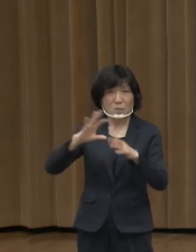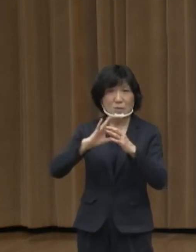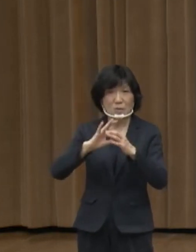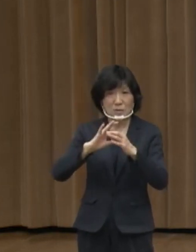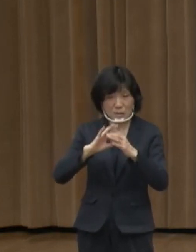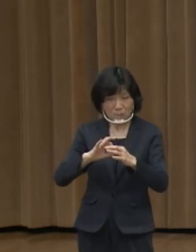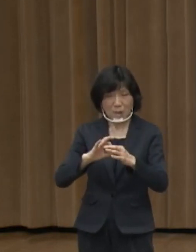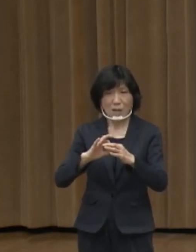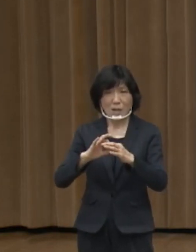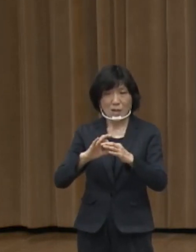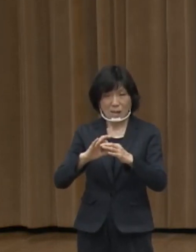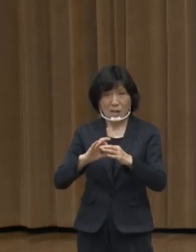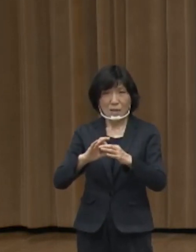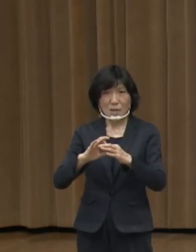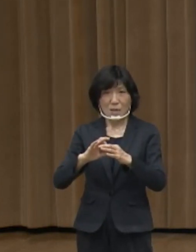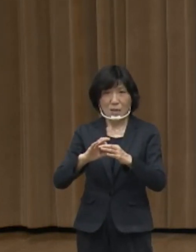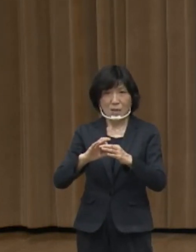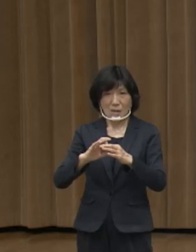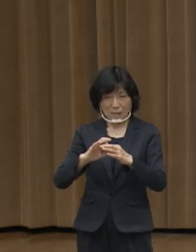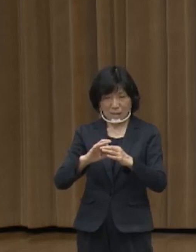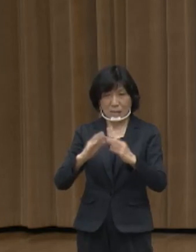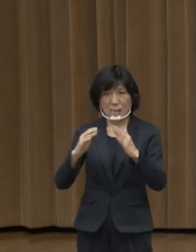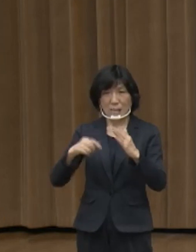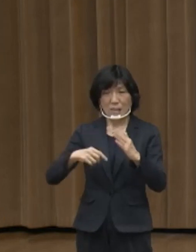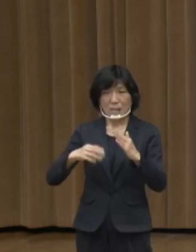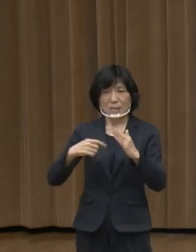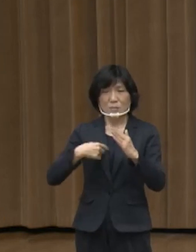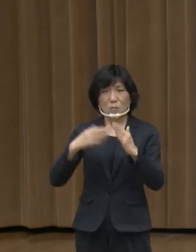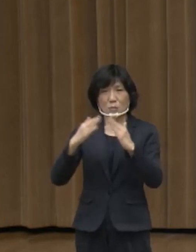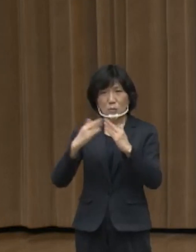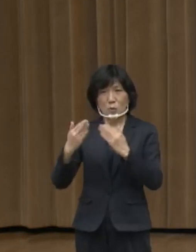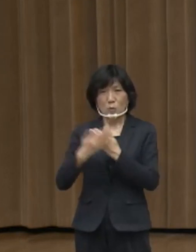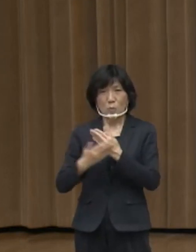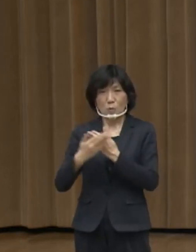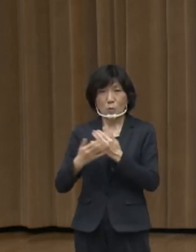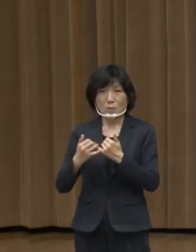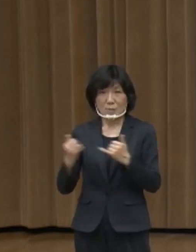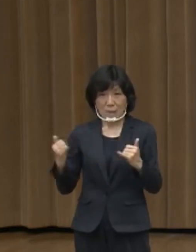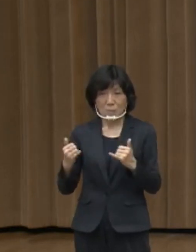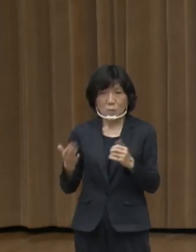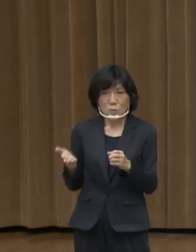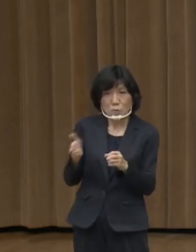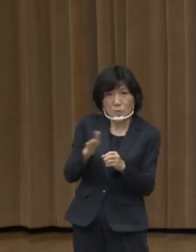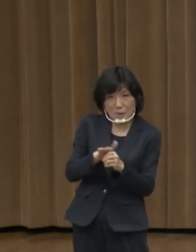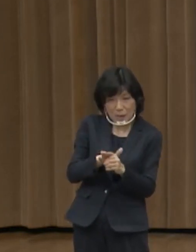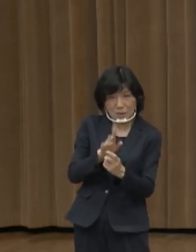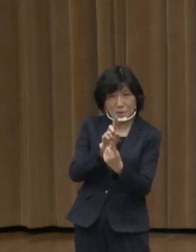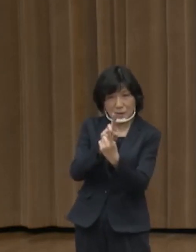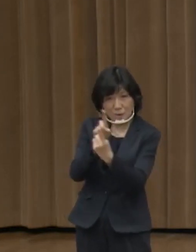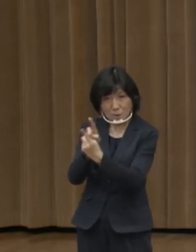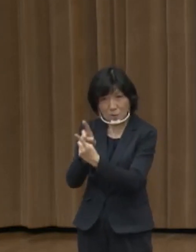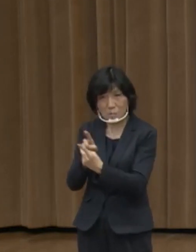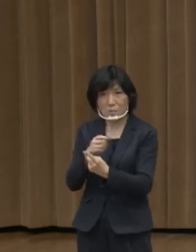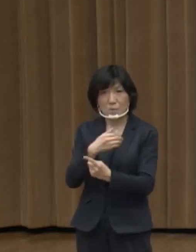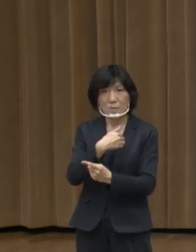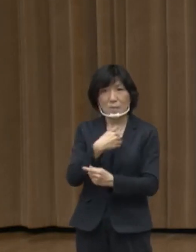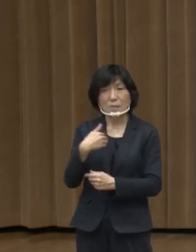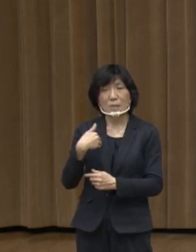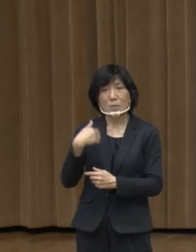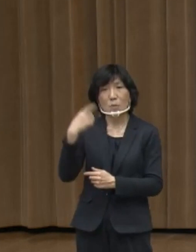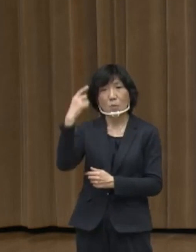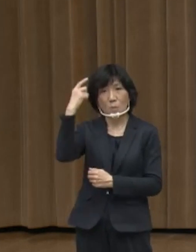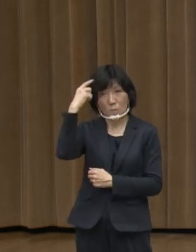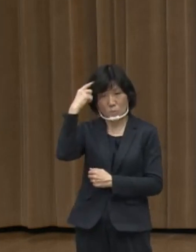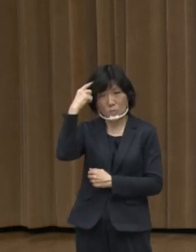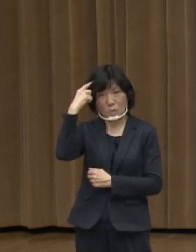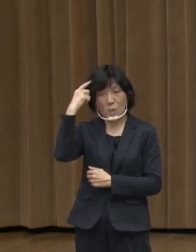一定程度我々自宅療養者を含めて対応をしっかりとできた、可能だったというふうに考えていますが、